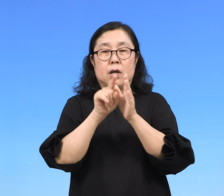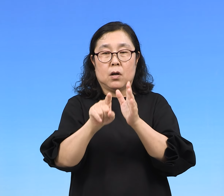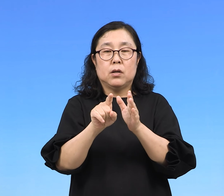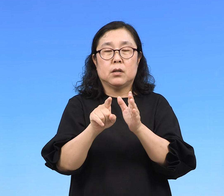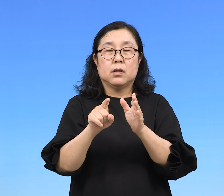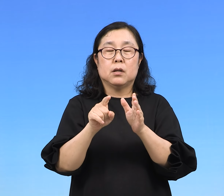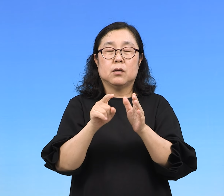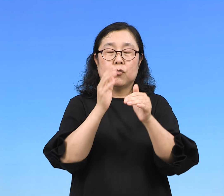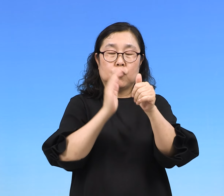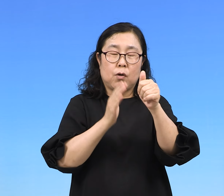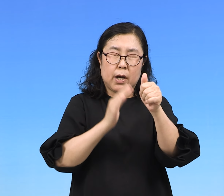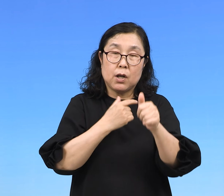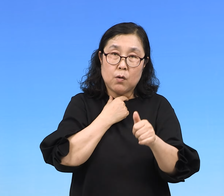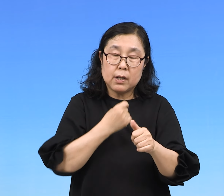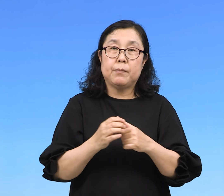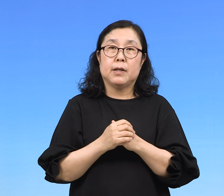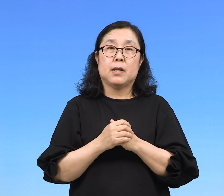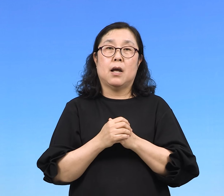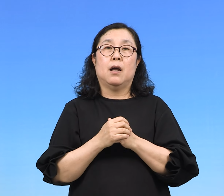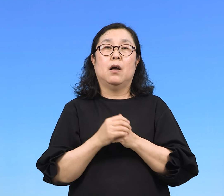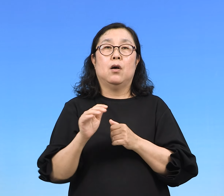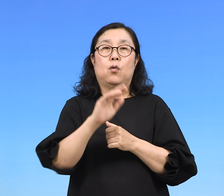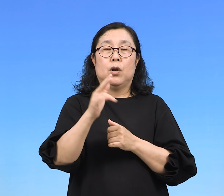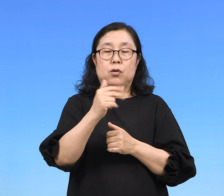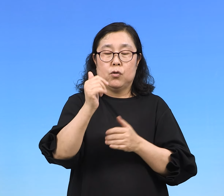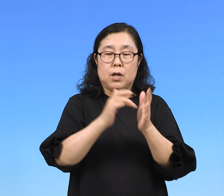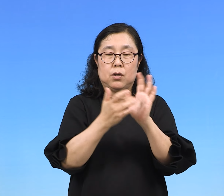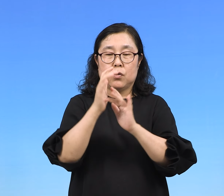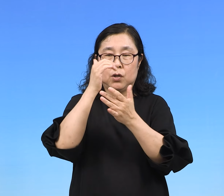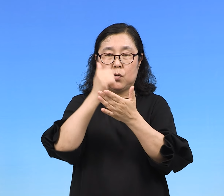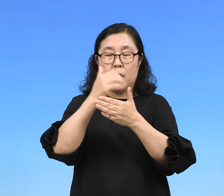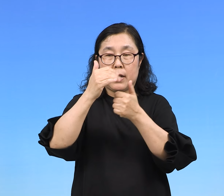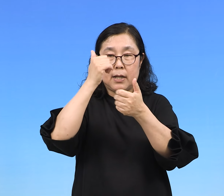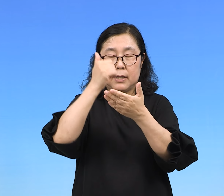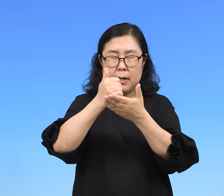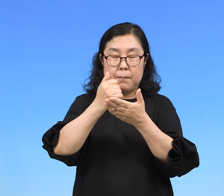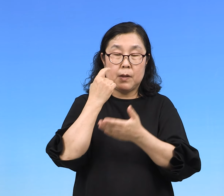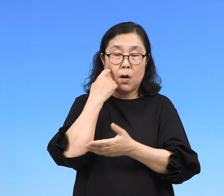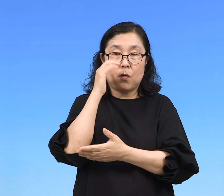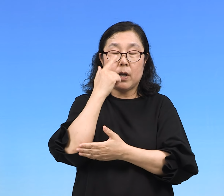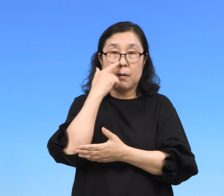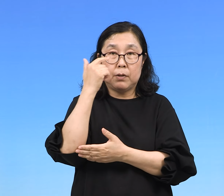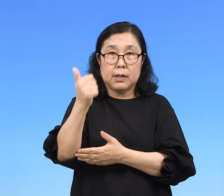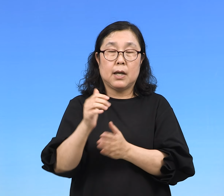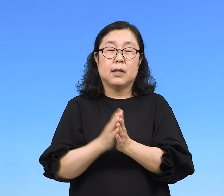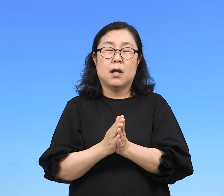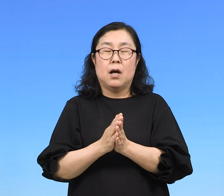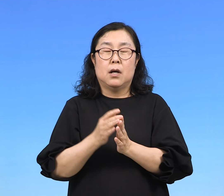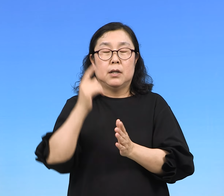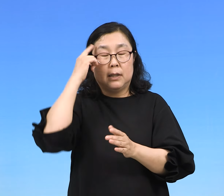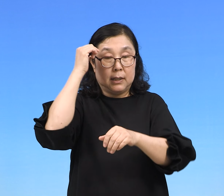맺으면서 에베소서 1장 17절, 우리 주 예수 그리스도의 하나님 영광의 아버지께서 지혜와 계시의 영을 너희에게